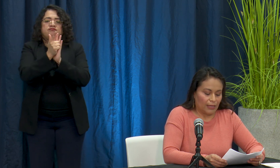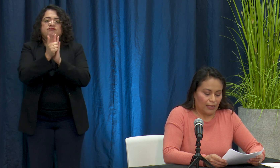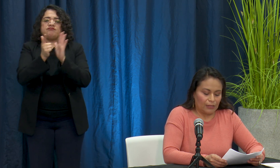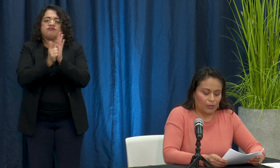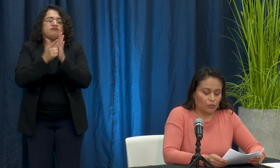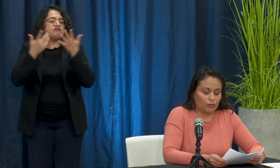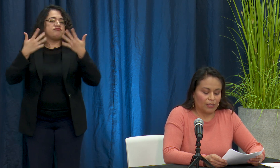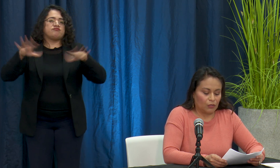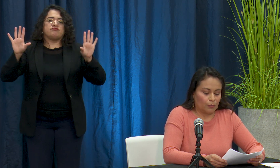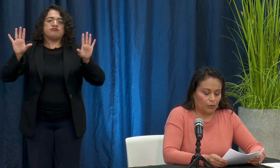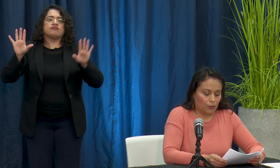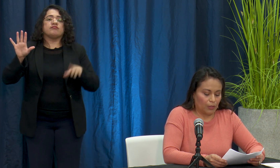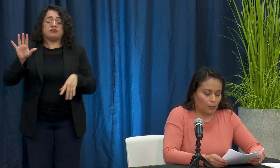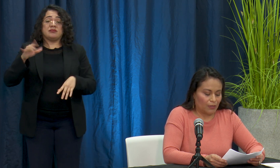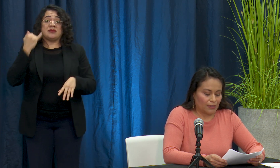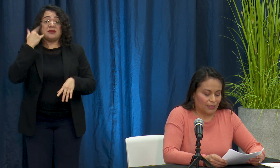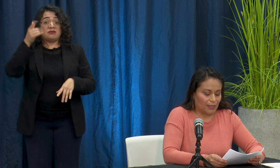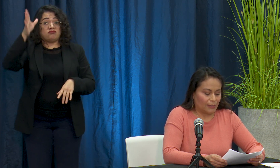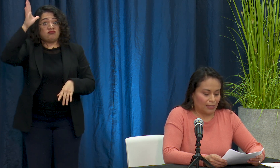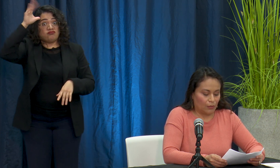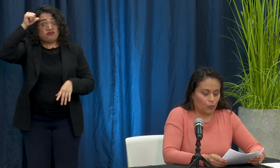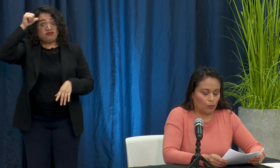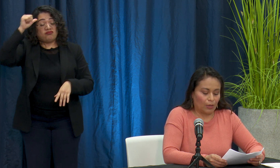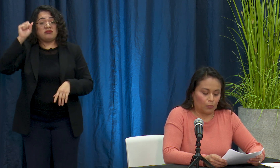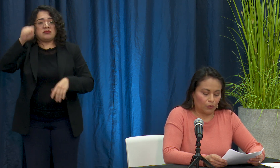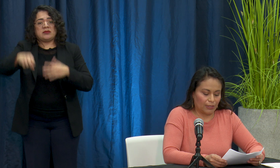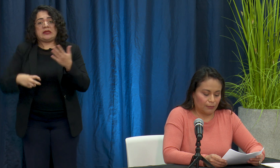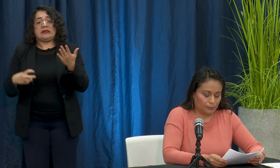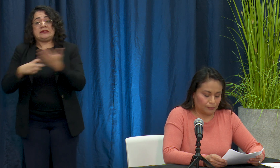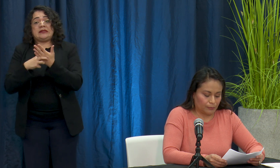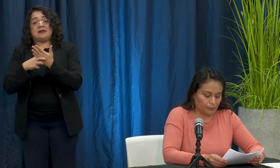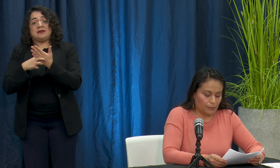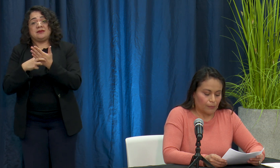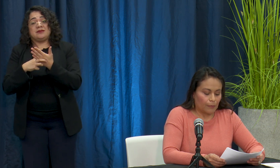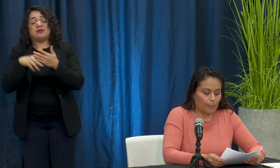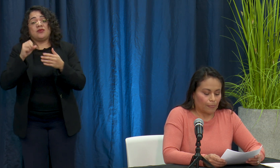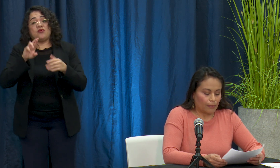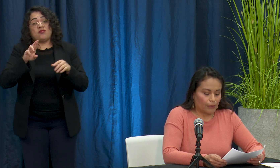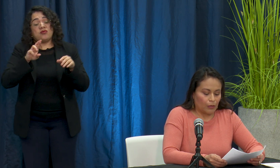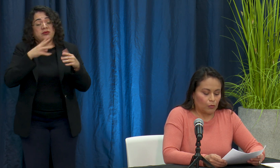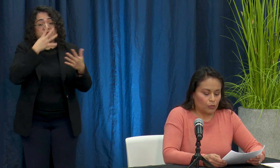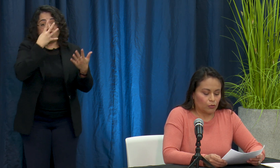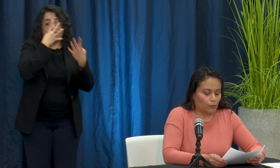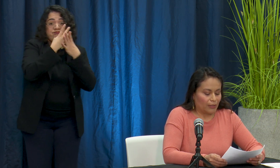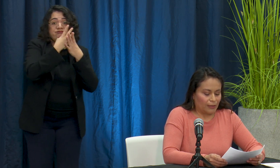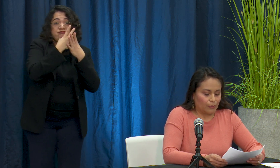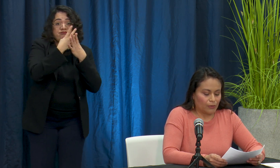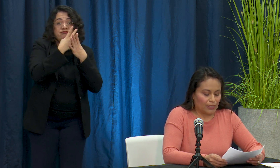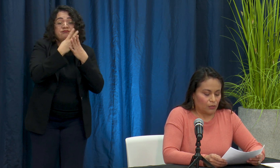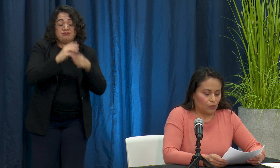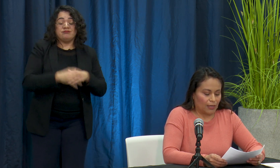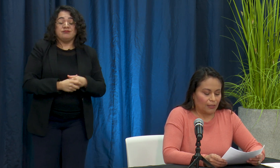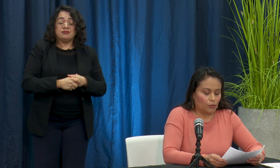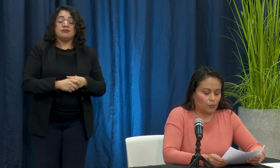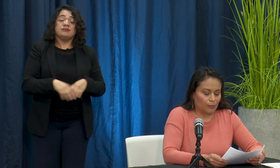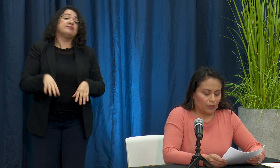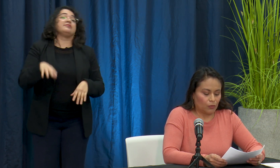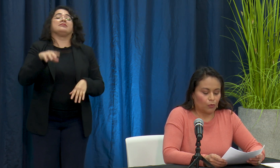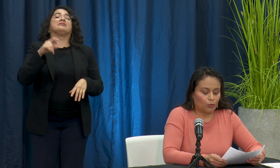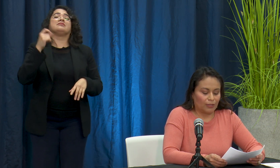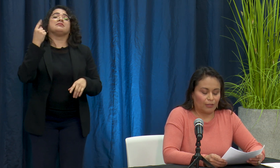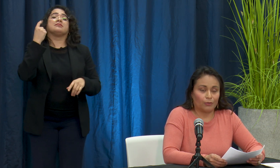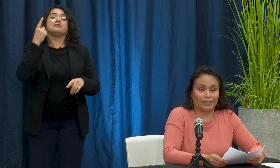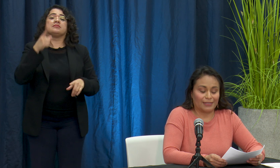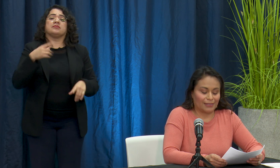orden es un delito menor que puede ser castigado con una multa. Nuestros objetivos es lograr el